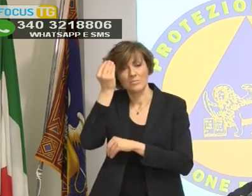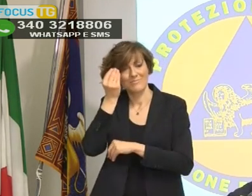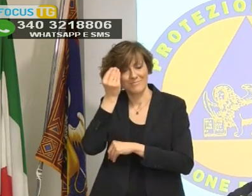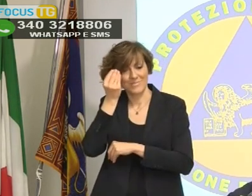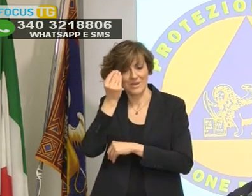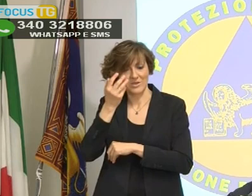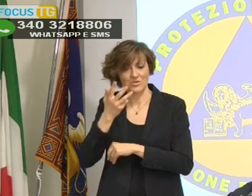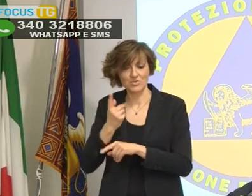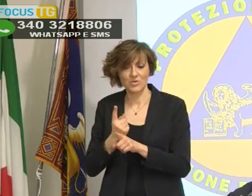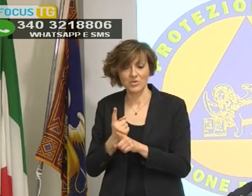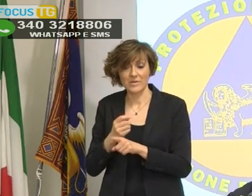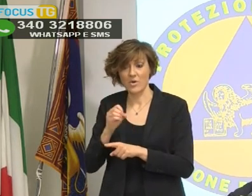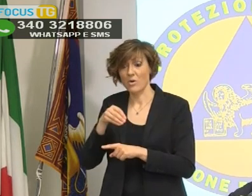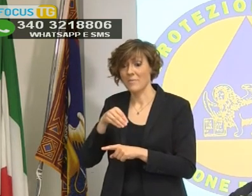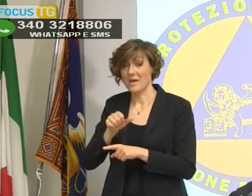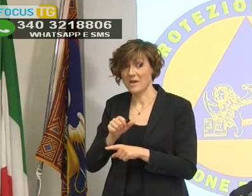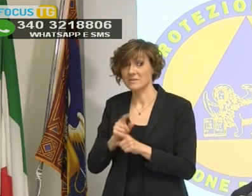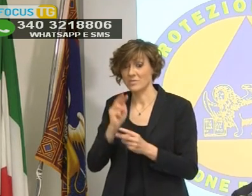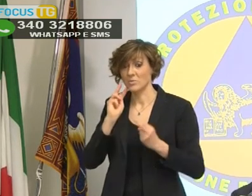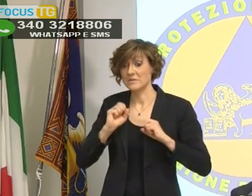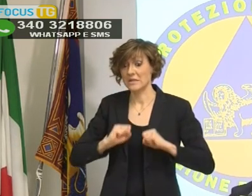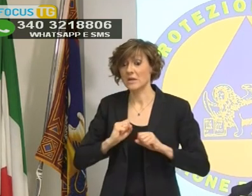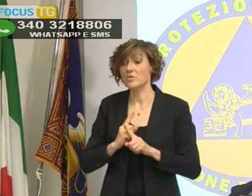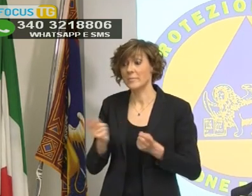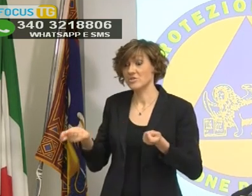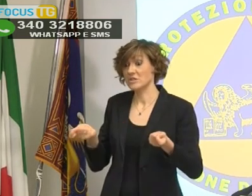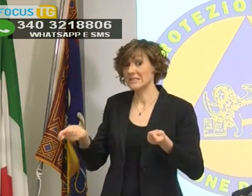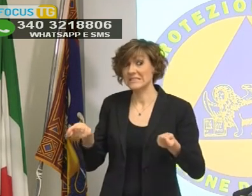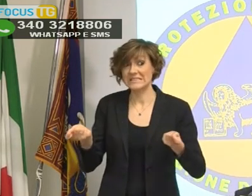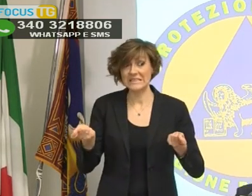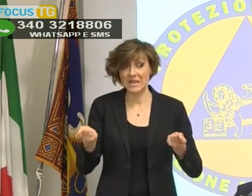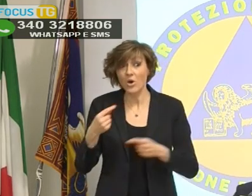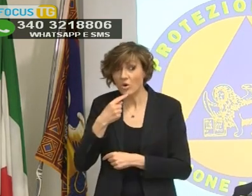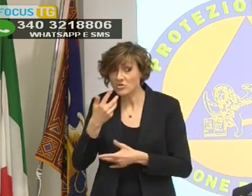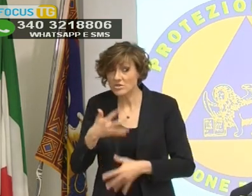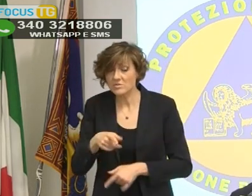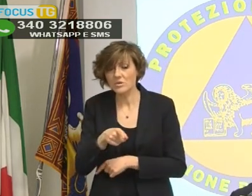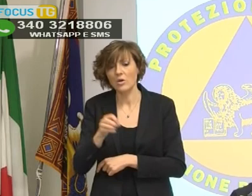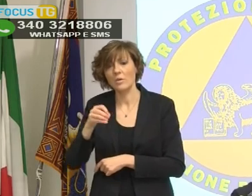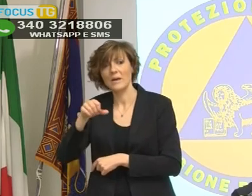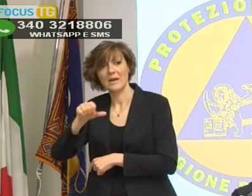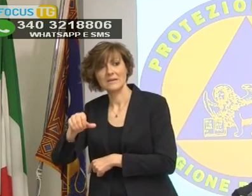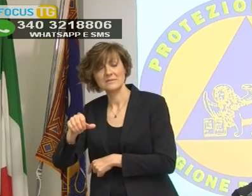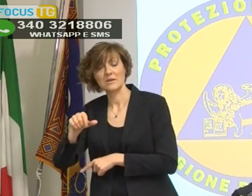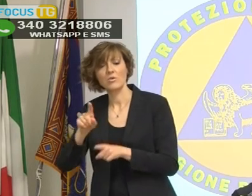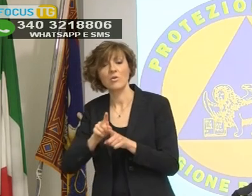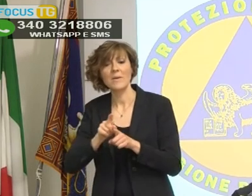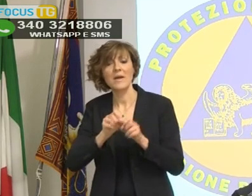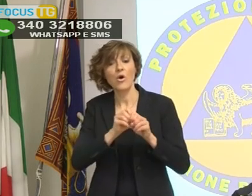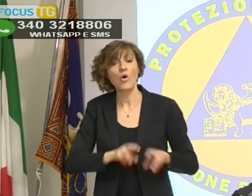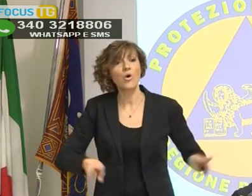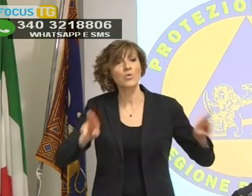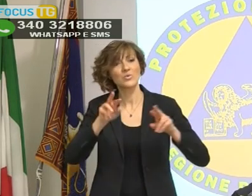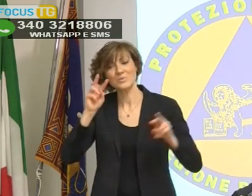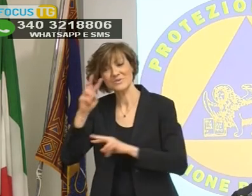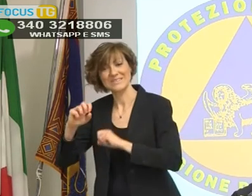sia una regia da parte dell'OMS di natura sanitaria. L'OMS è l'ONU della sanità, quindi sia fondamentale